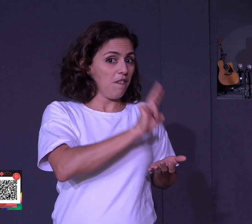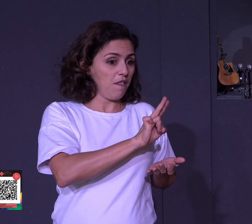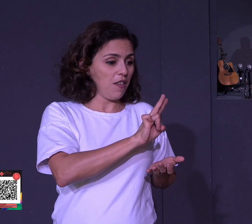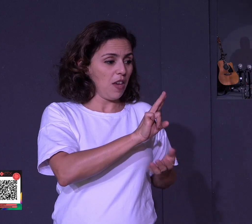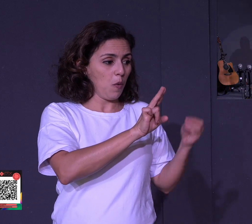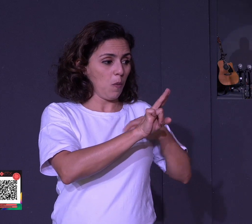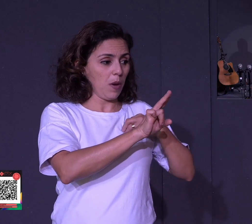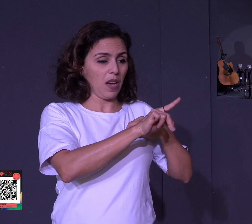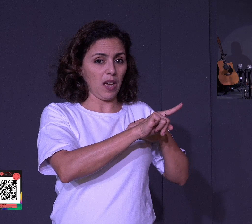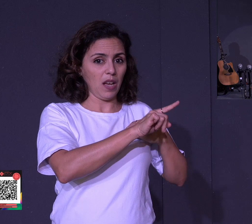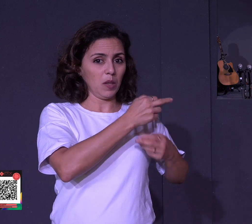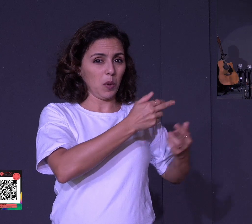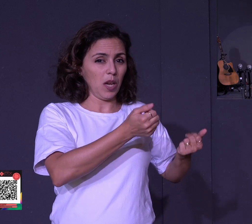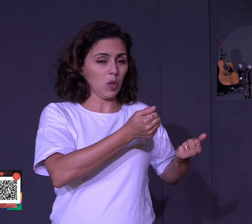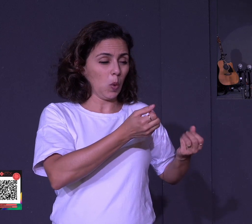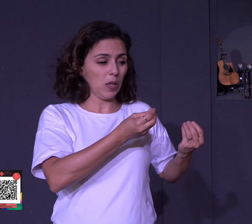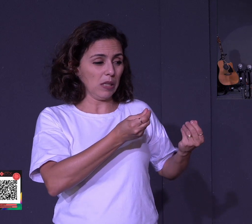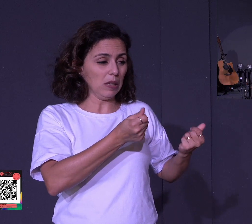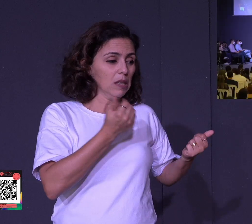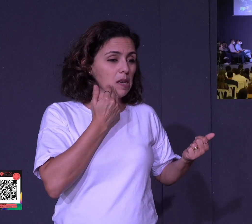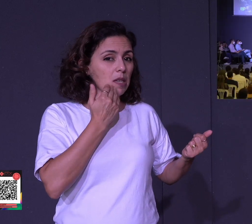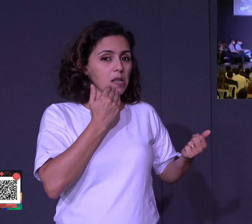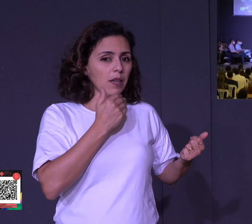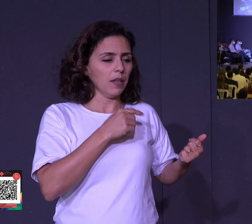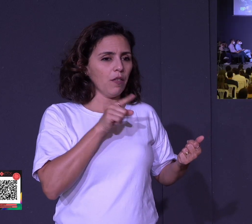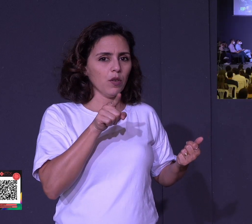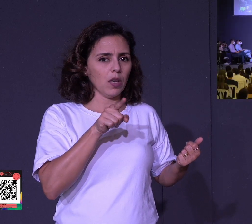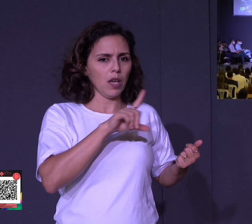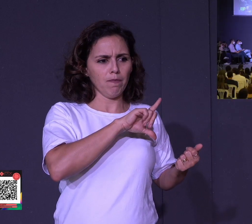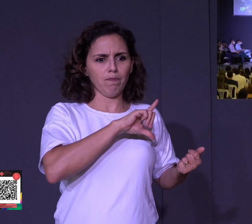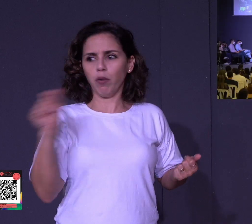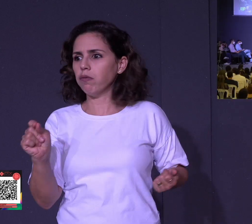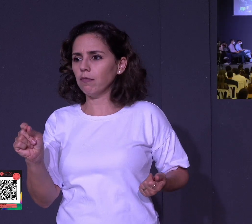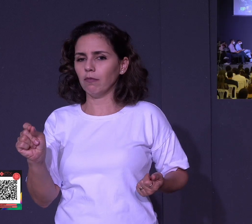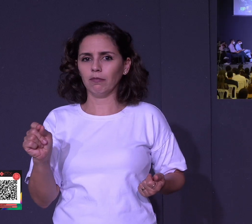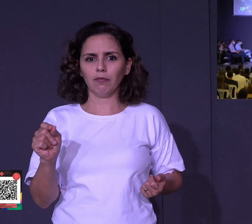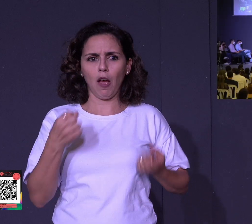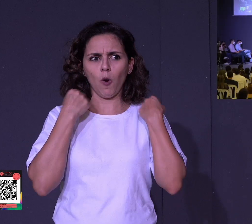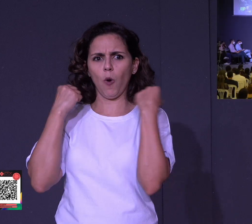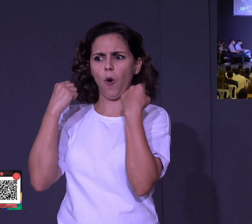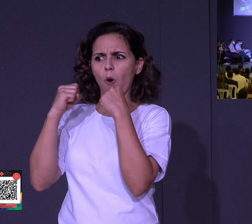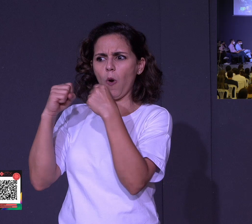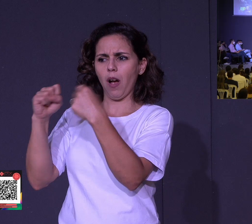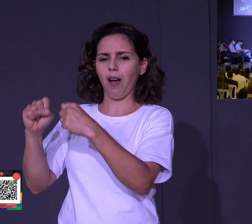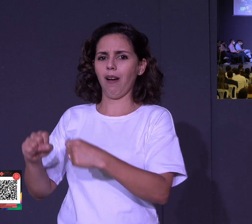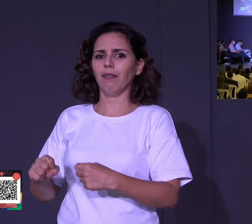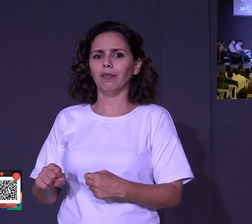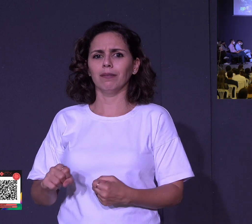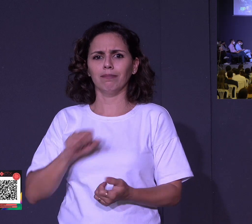Desapareça. Seja honesto e humilde com você mesmo. Isso mexe comigo. Então vaza, irmão.